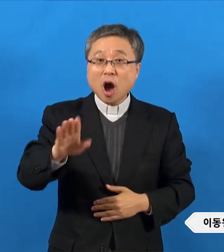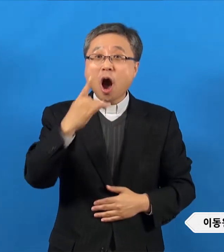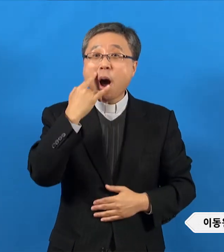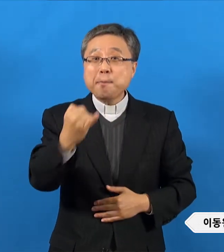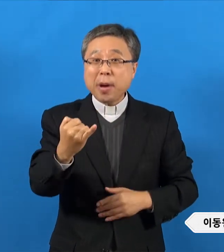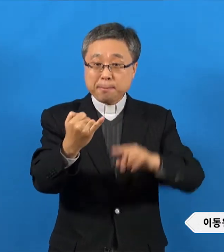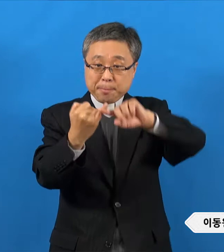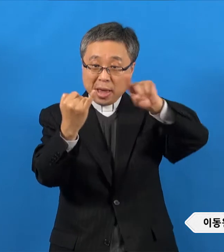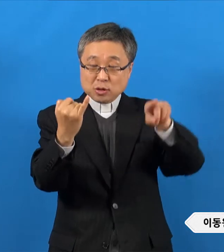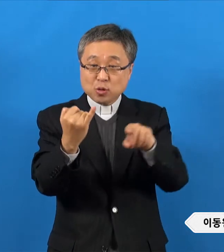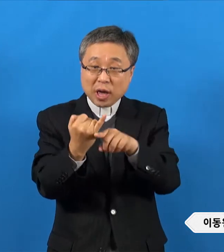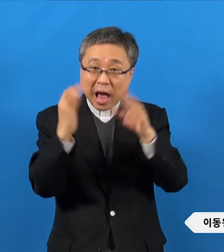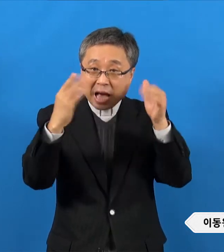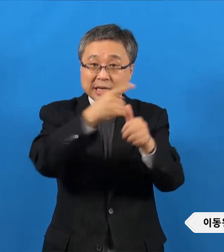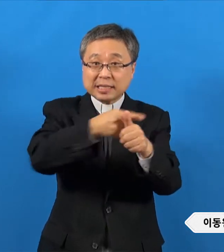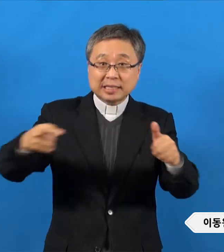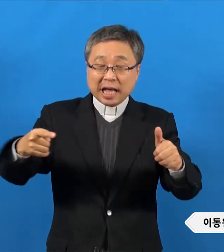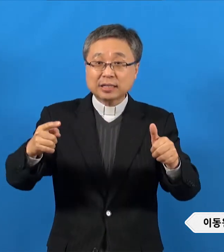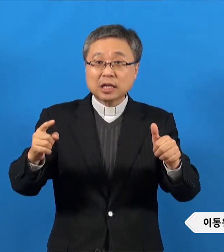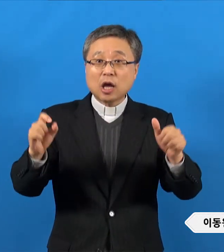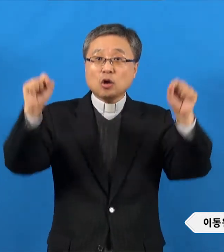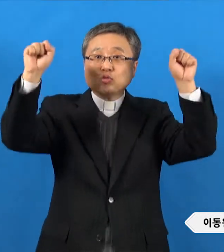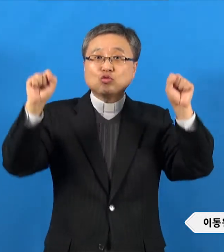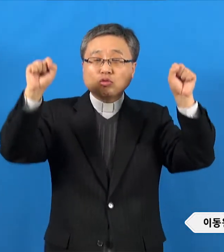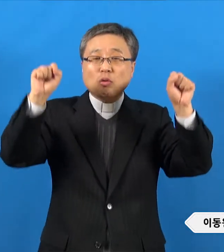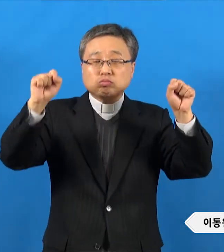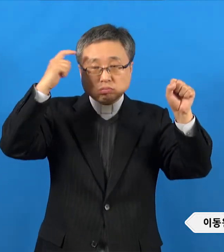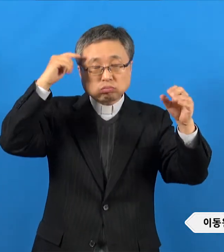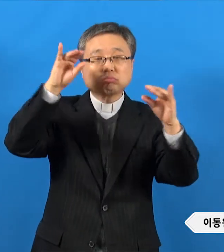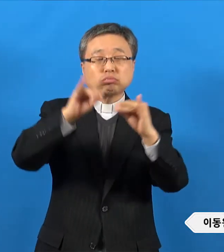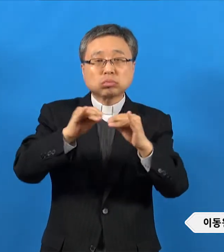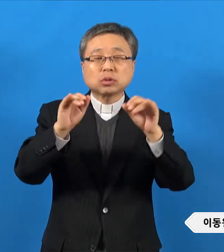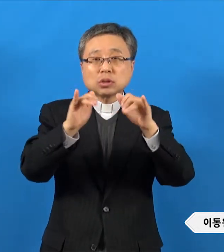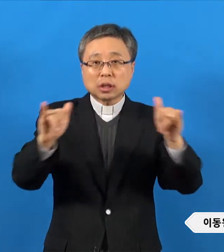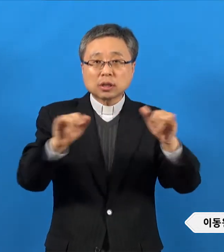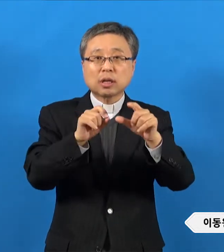아기들의 생명을 살인하는 낙태운동 찬성자들의 대부분은